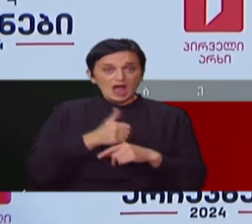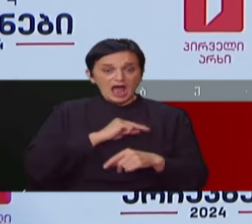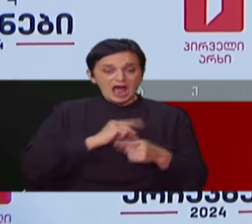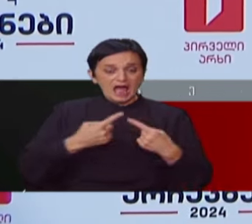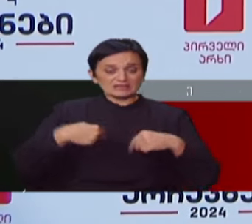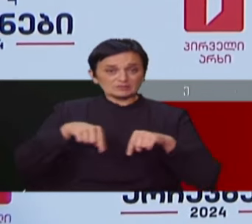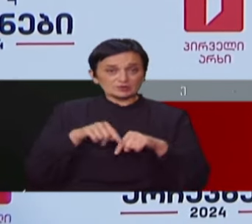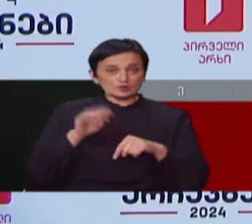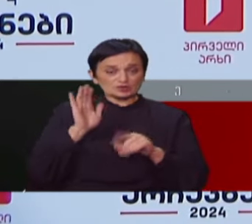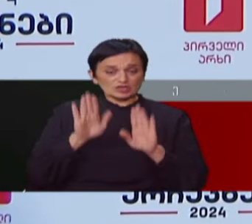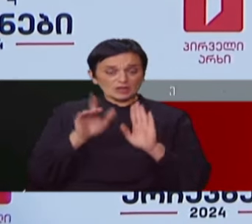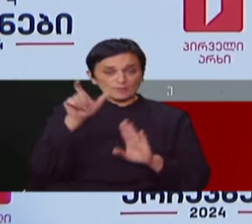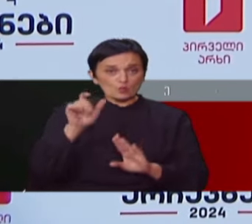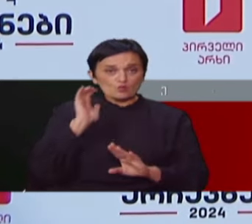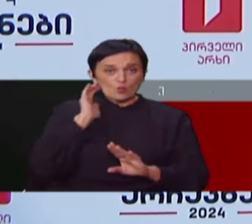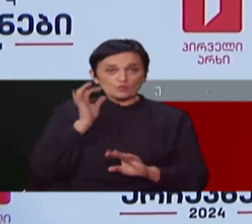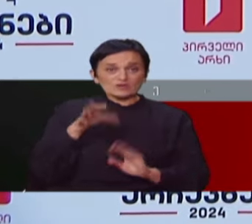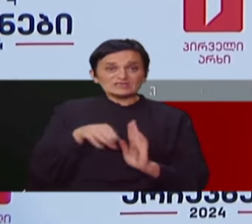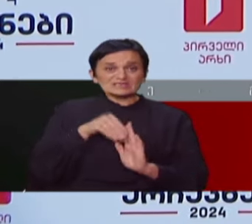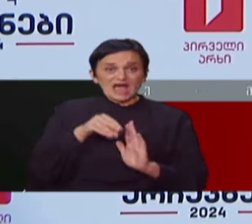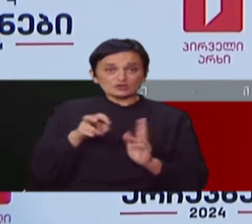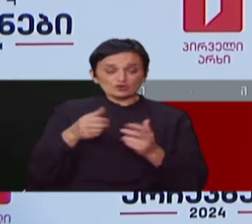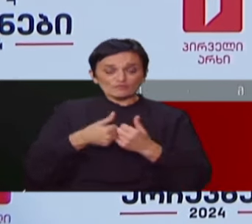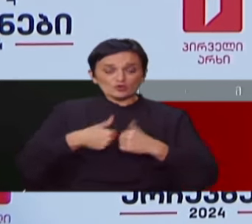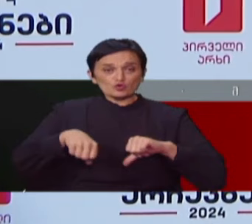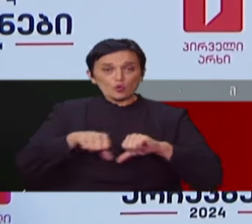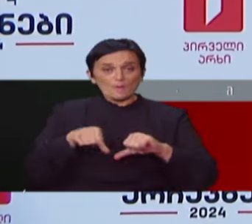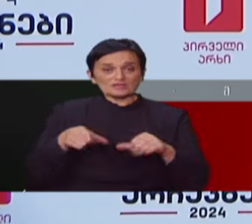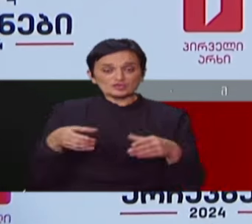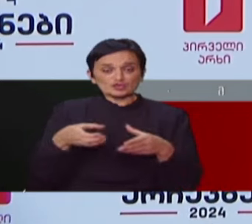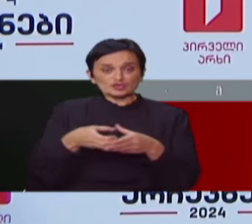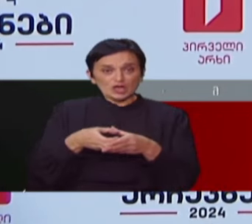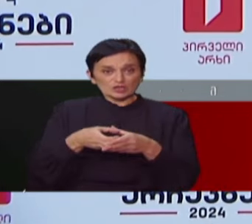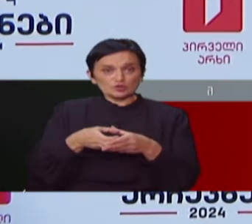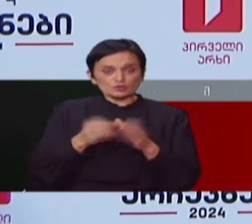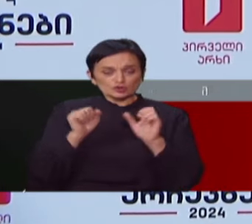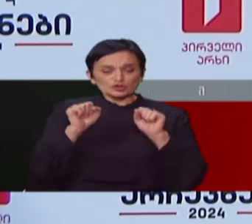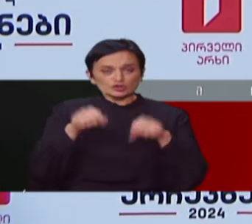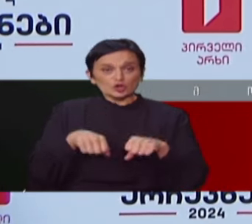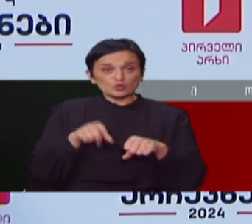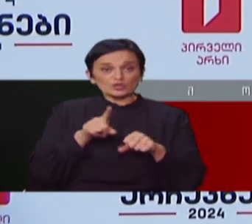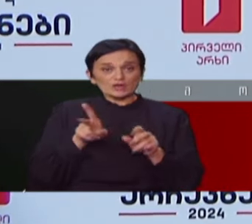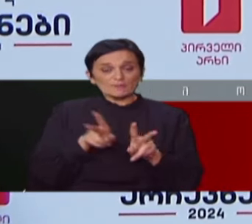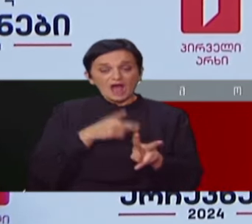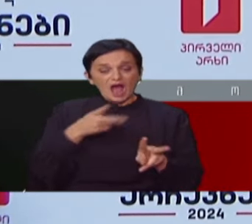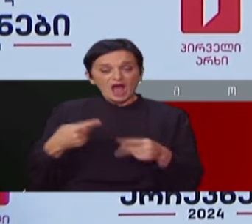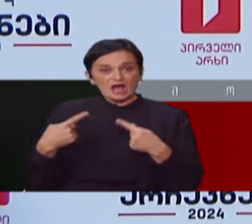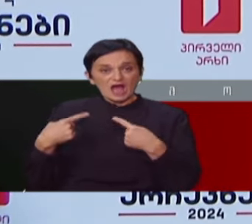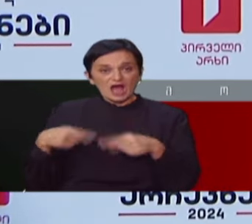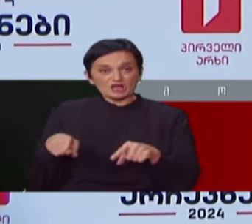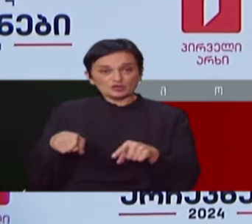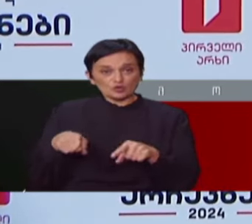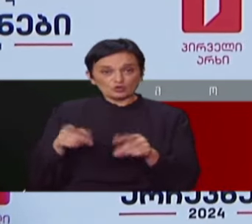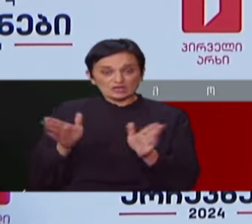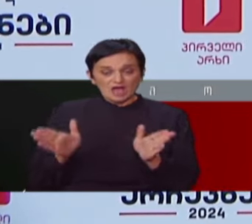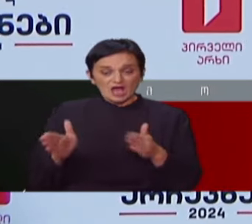ხელმძღვანელისგან მოვისმინეთ, საუბნო საარჩევნო კომისიის შემადგენლობა მოახერხა ის, რომ ალტერნატიული